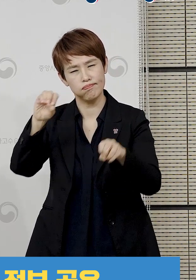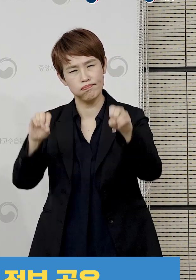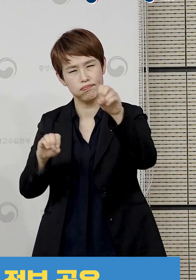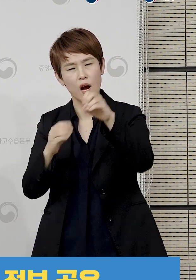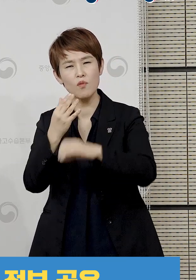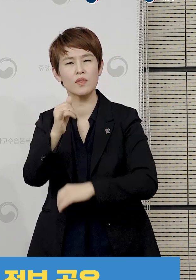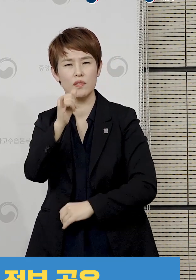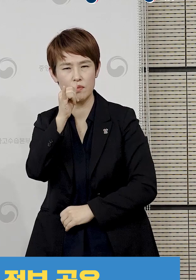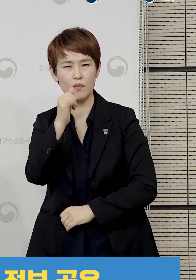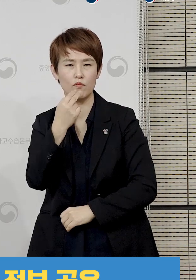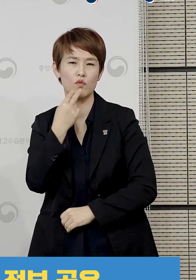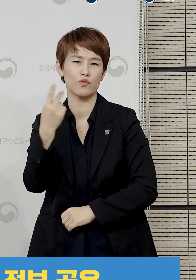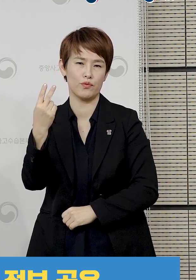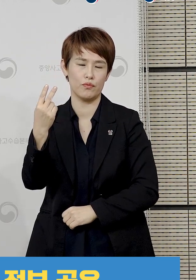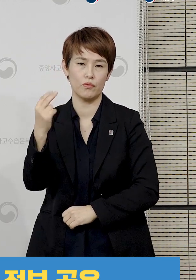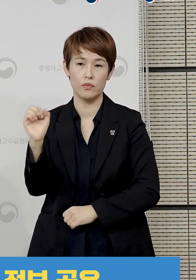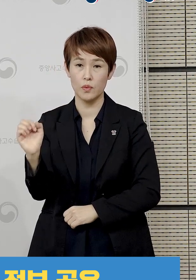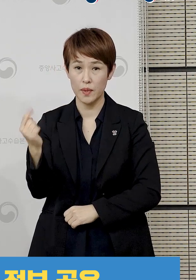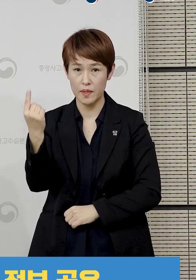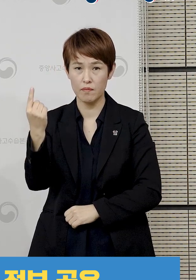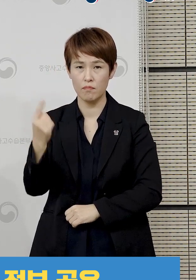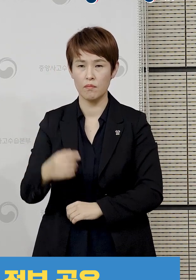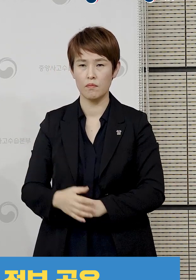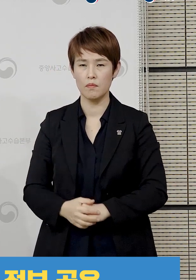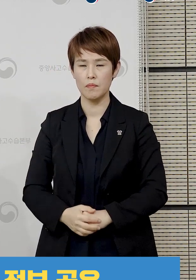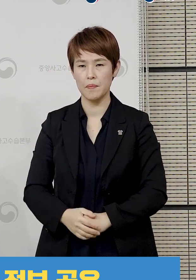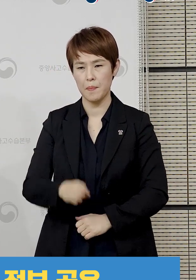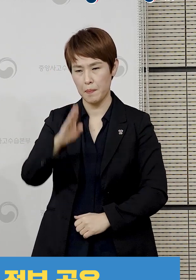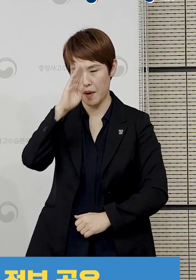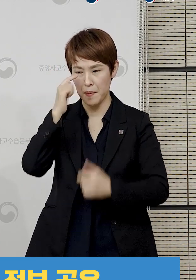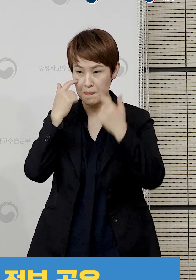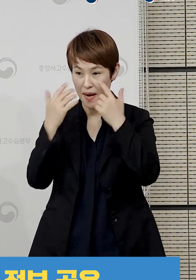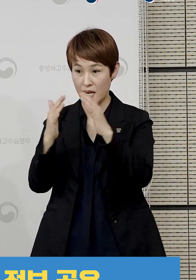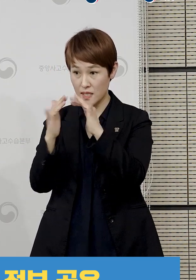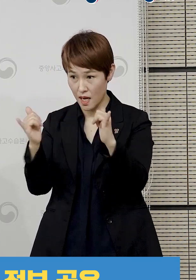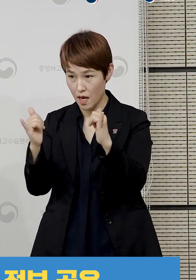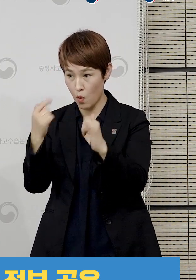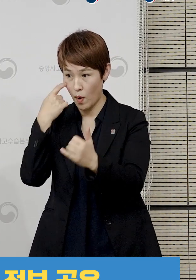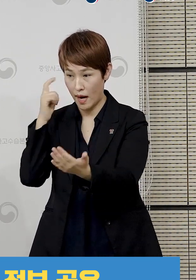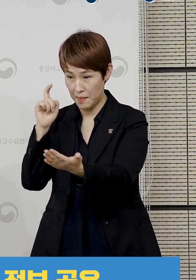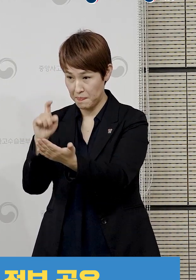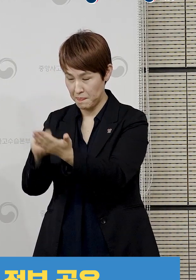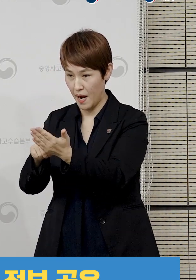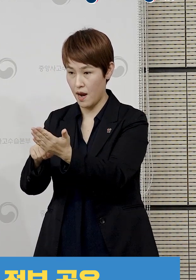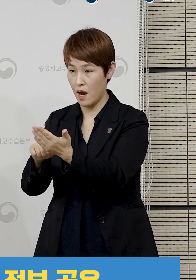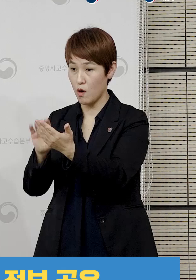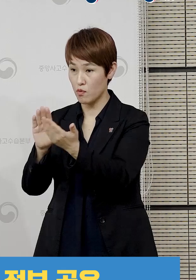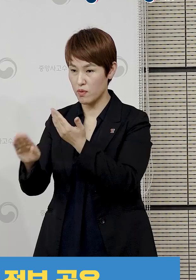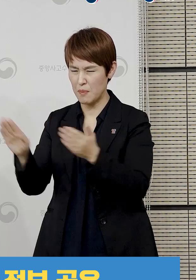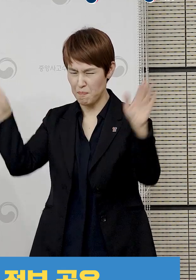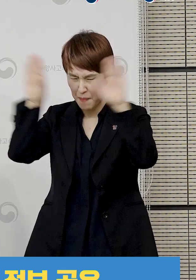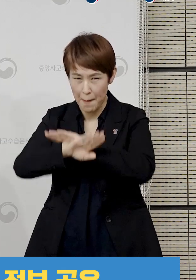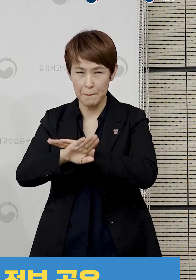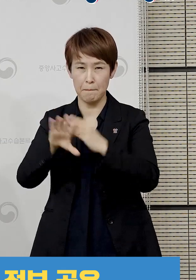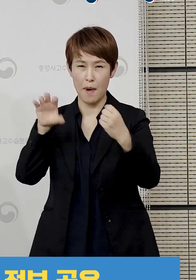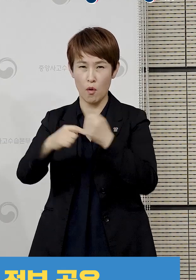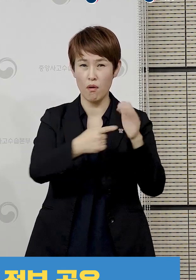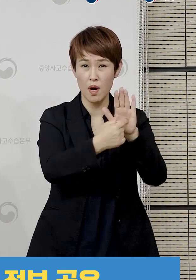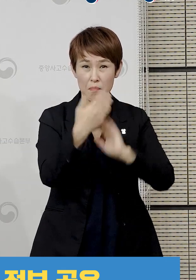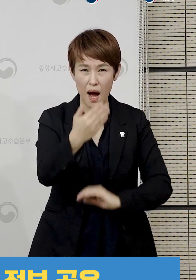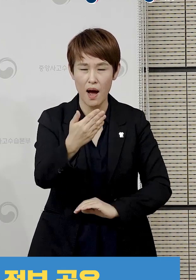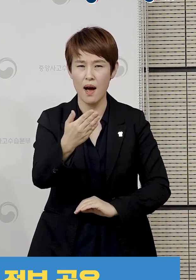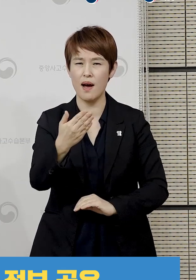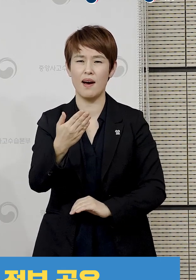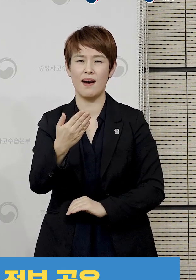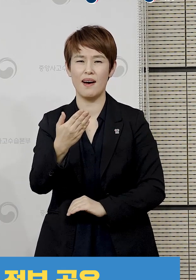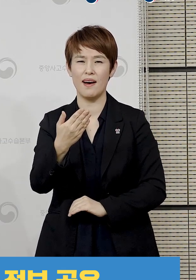시간이 더 필요한 경우도 있기 때문에 일률적으로 확진 환자가 확인된 이후 뭐 당일 저녁